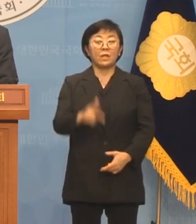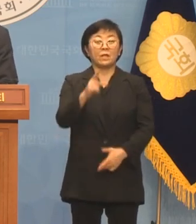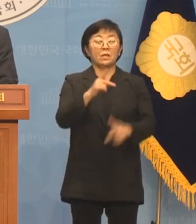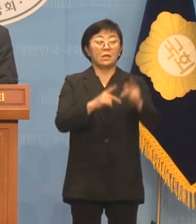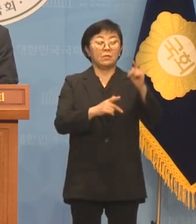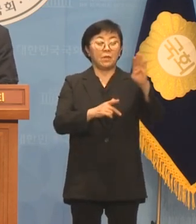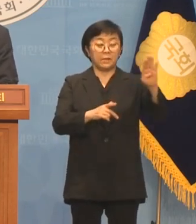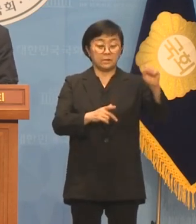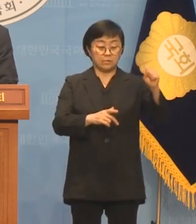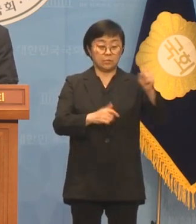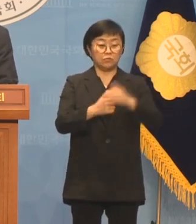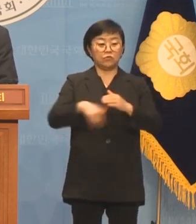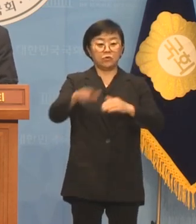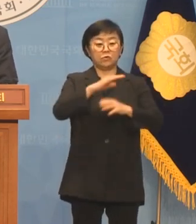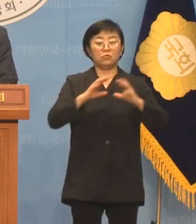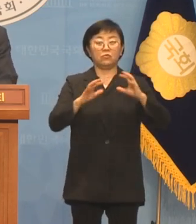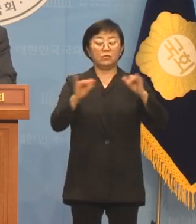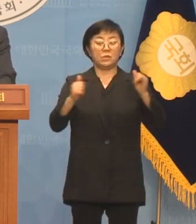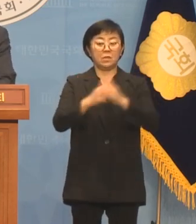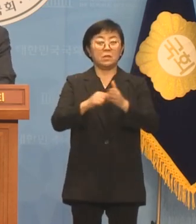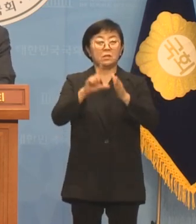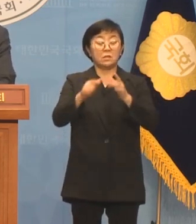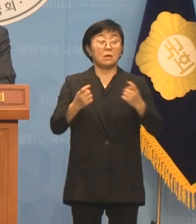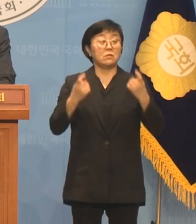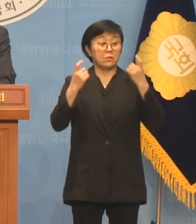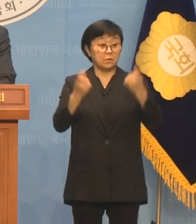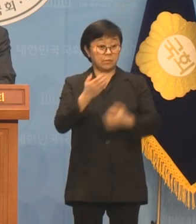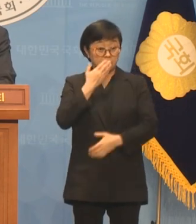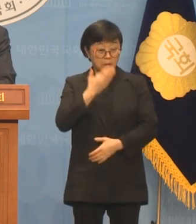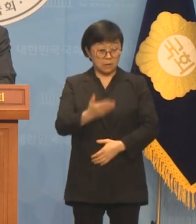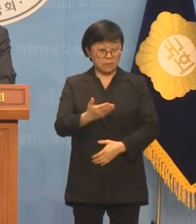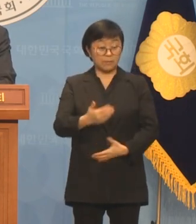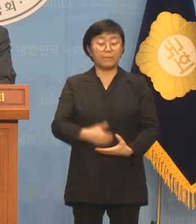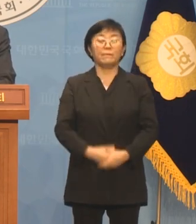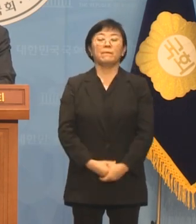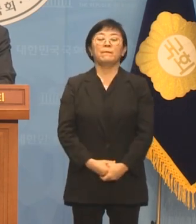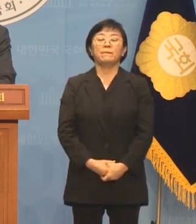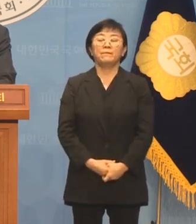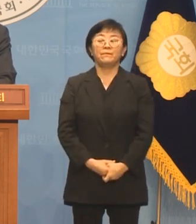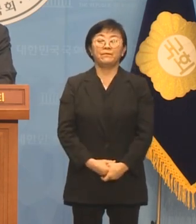KBS는 우리 국민이 시간 여행자라도 된다고 생각하는 것입니까?